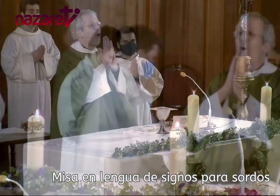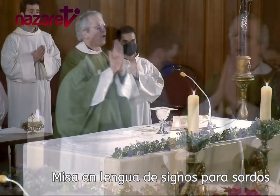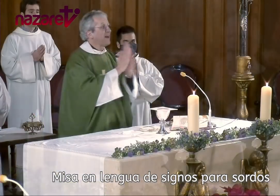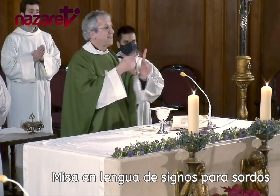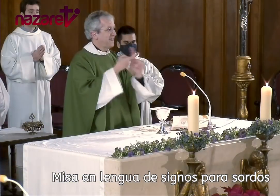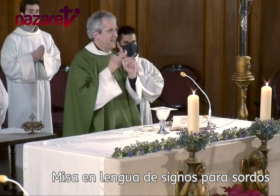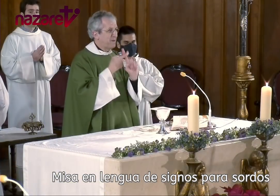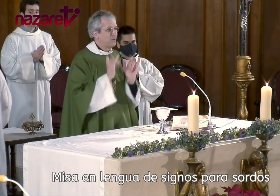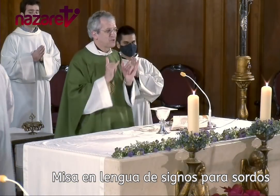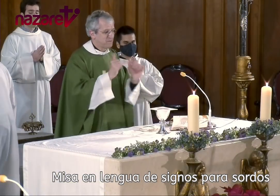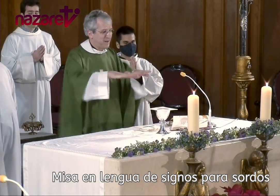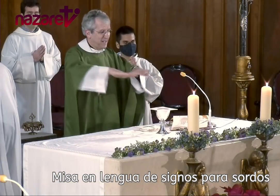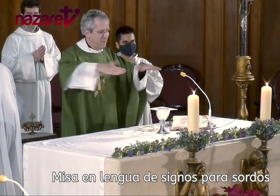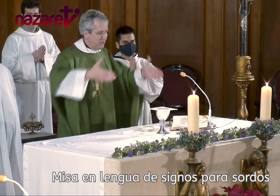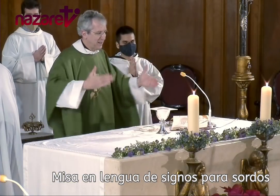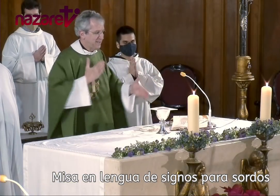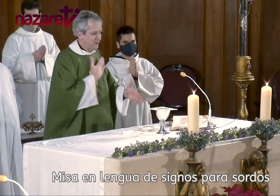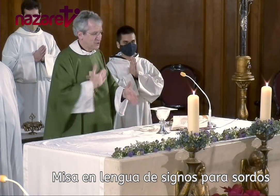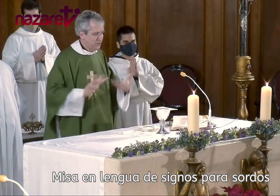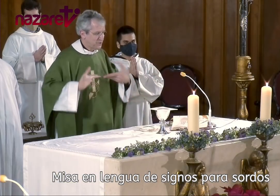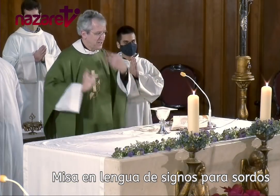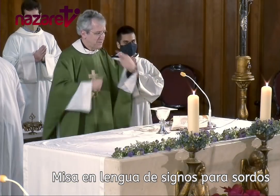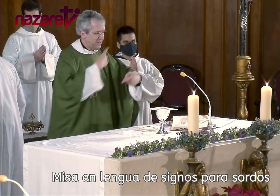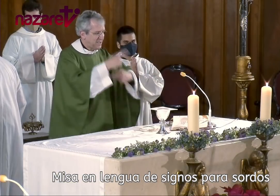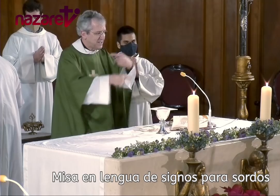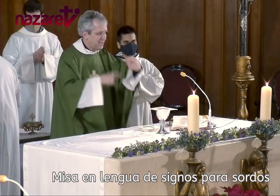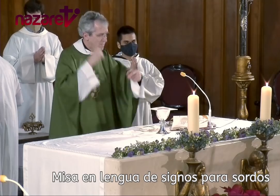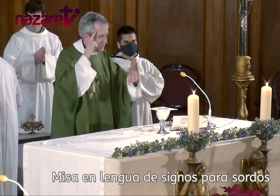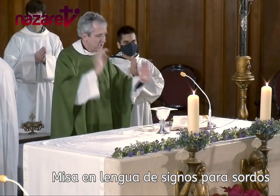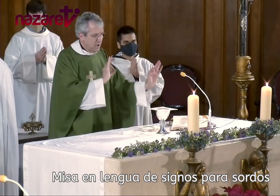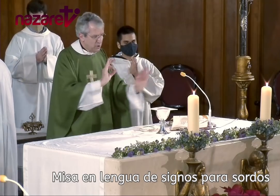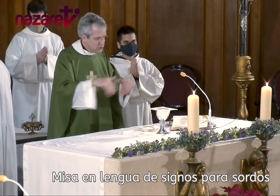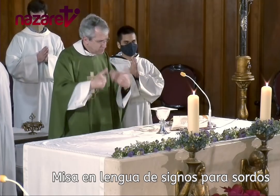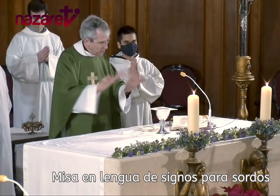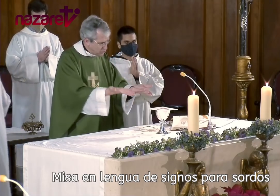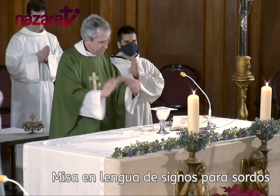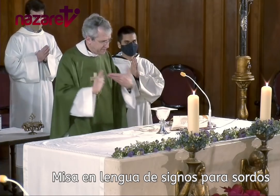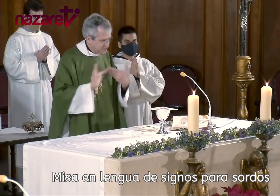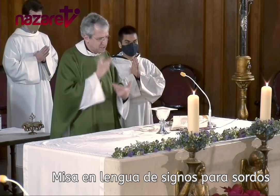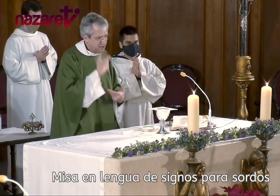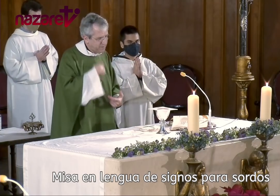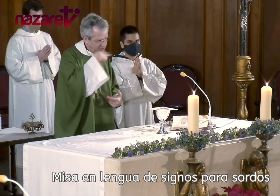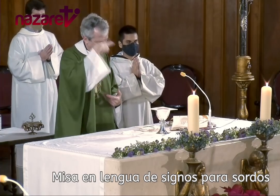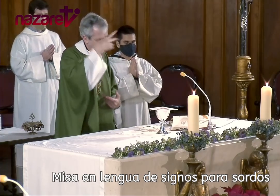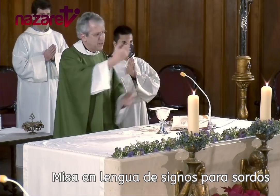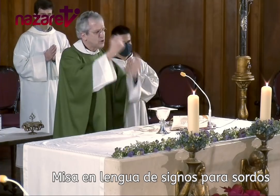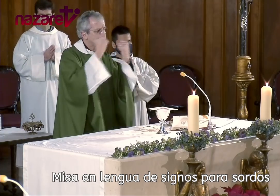Orad, hermanos, para que llevando al altar los gozos y las fatigas de cada día, nos dispongamos a ofrecer este sacrificio agradable a Dios,